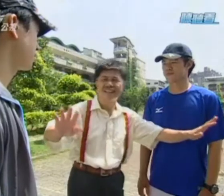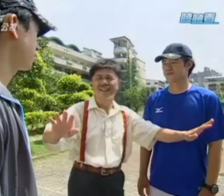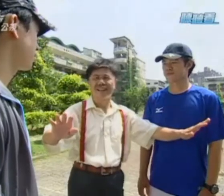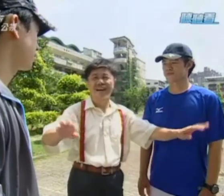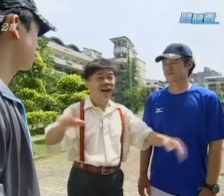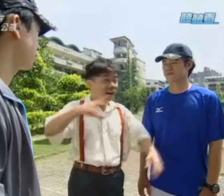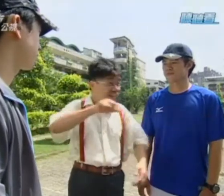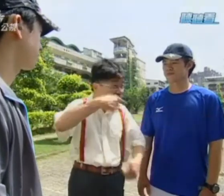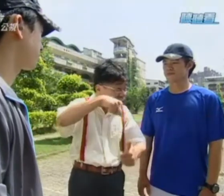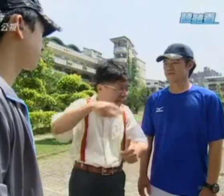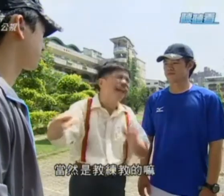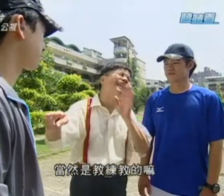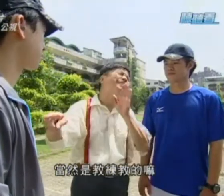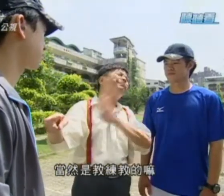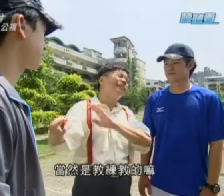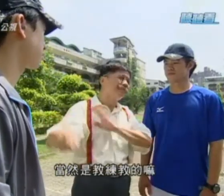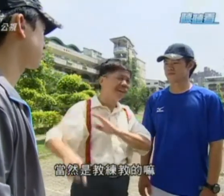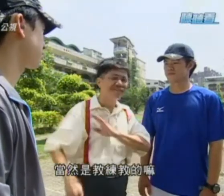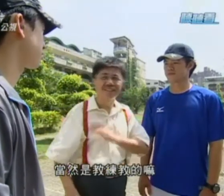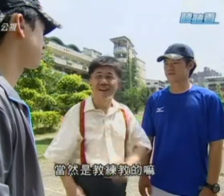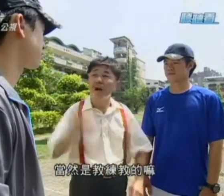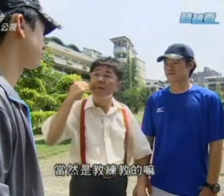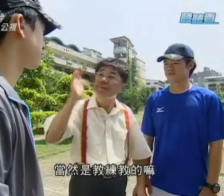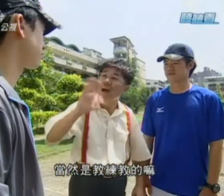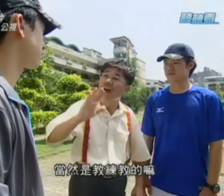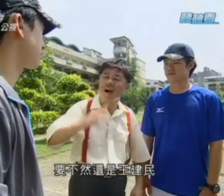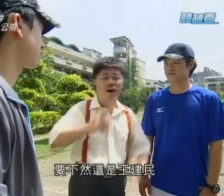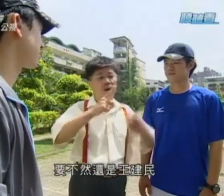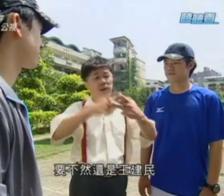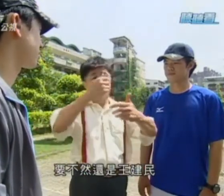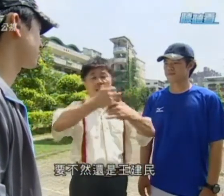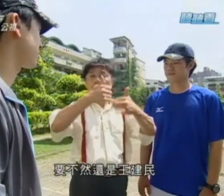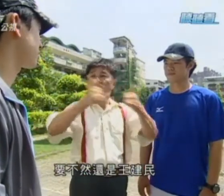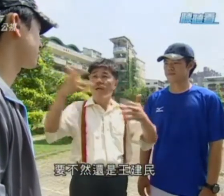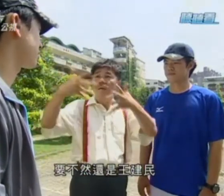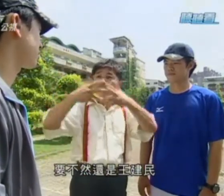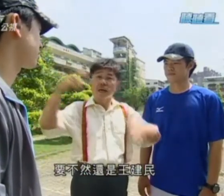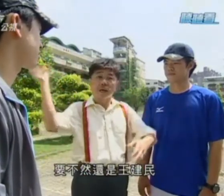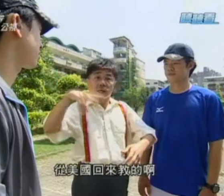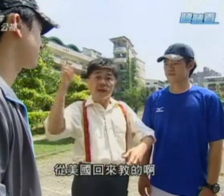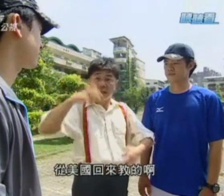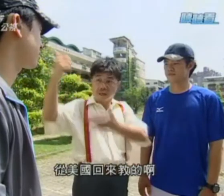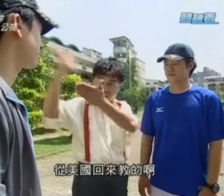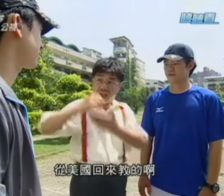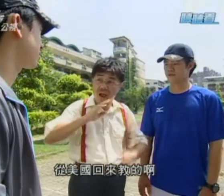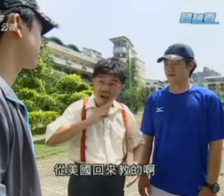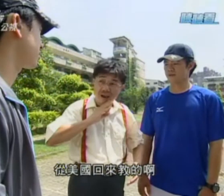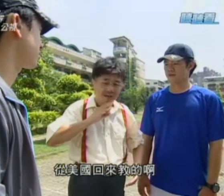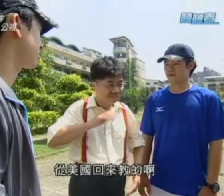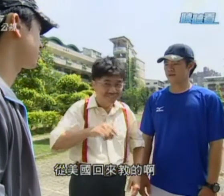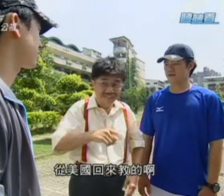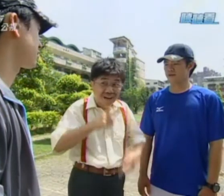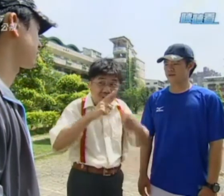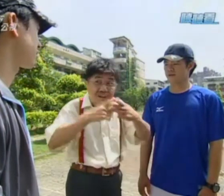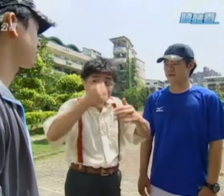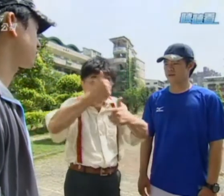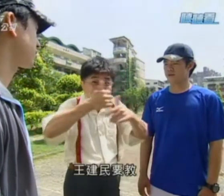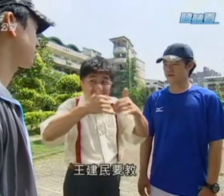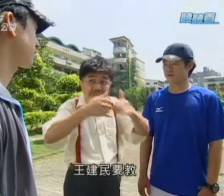哎呀！当然是教练教的嘛，要不然还是王建民从美国回来教的。王建民要